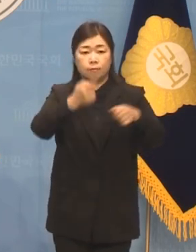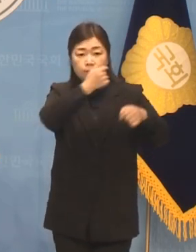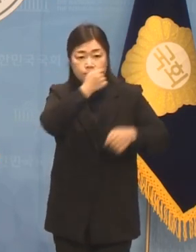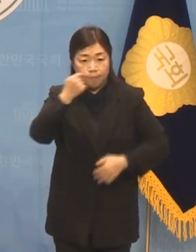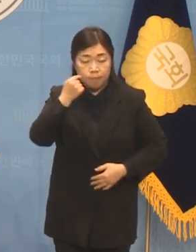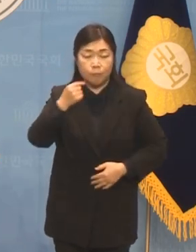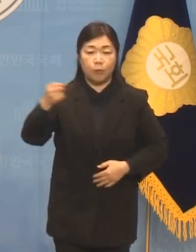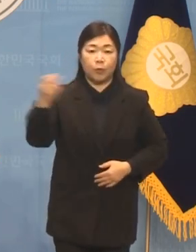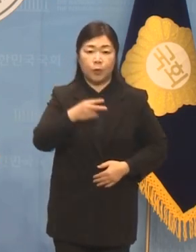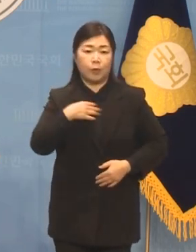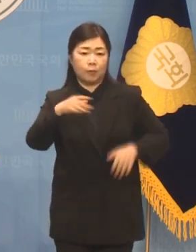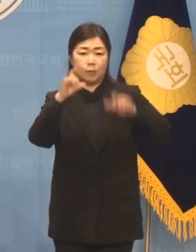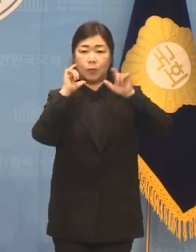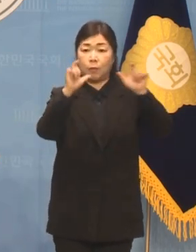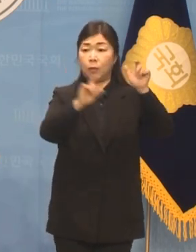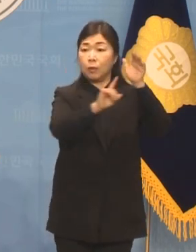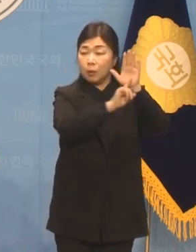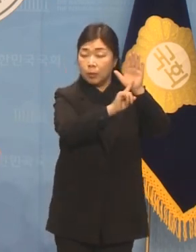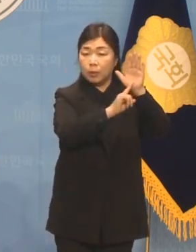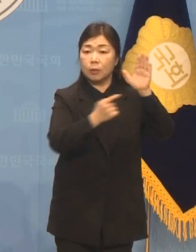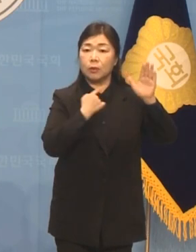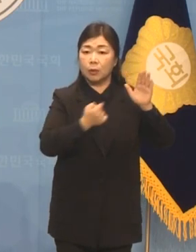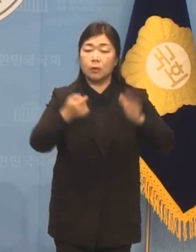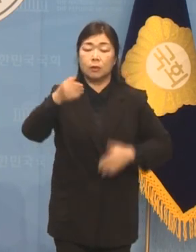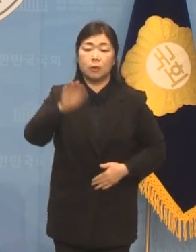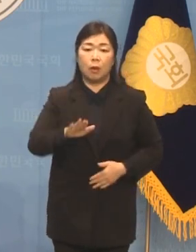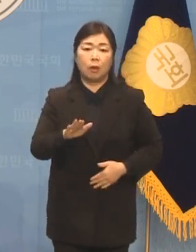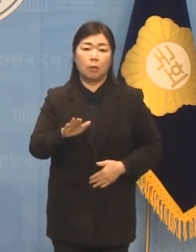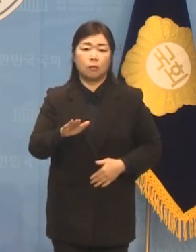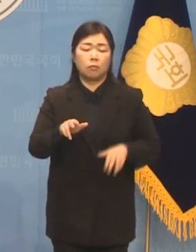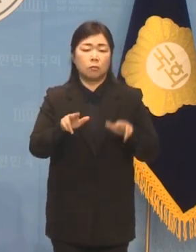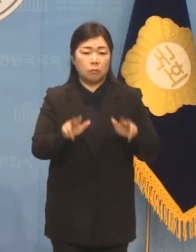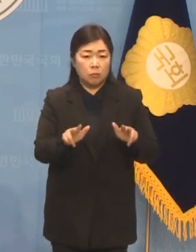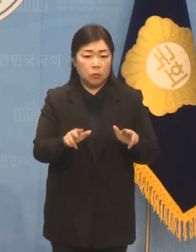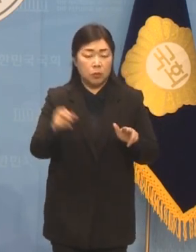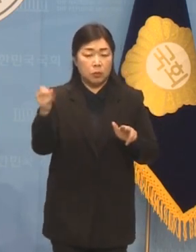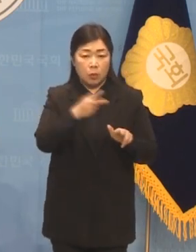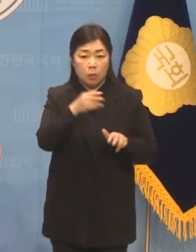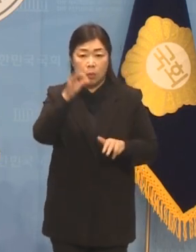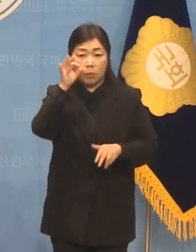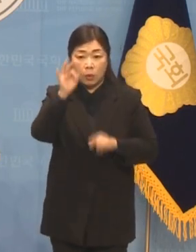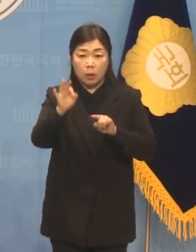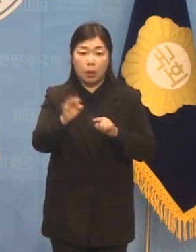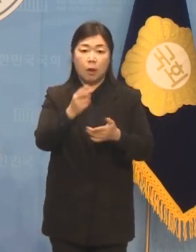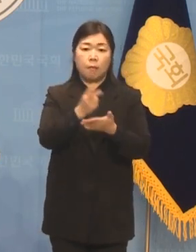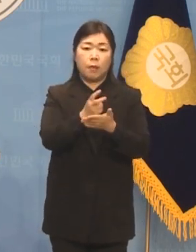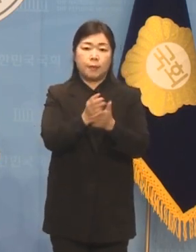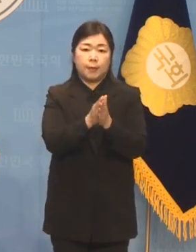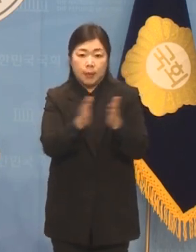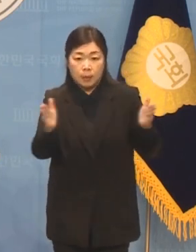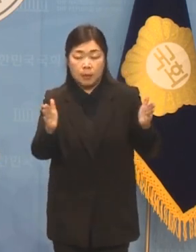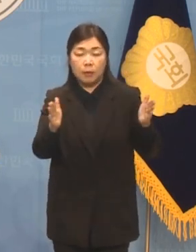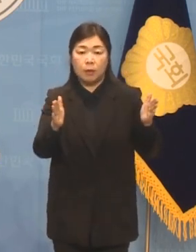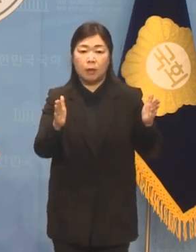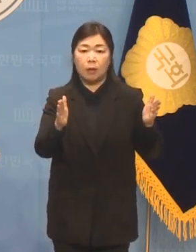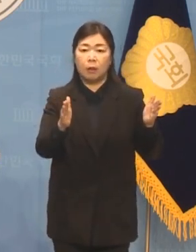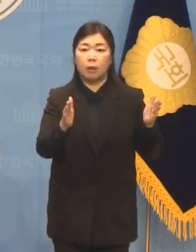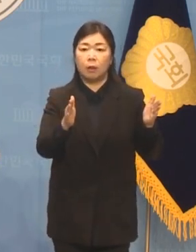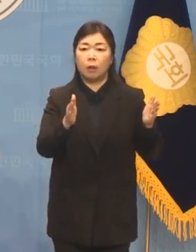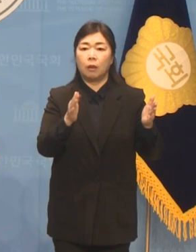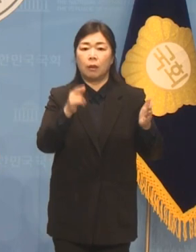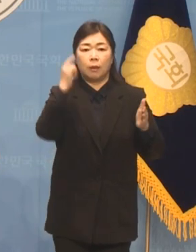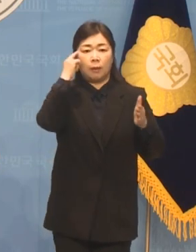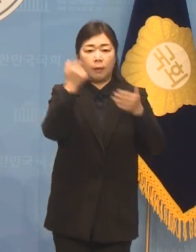확인하고 선포되었습니다. 그럼에도 불구하고 다시 국민의힘과